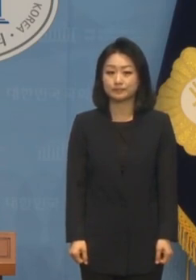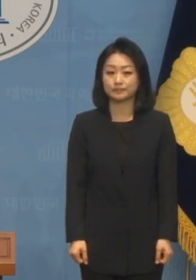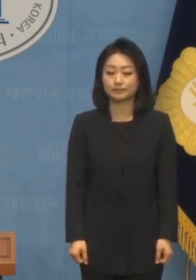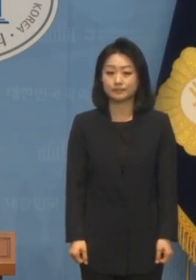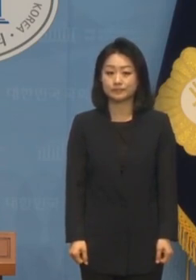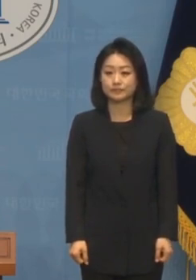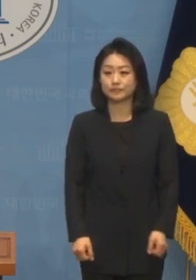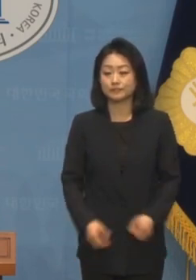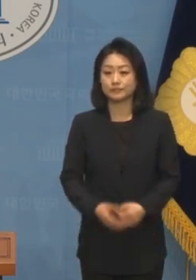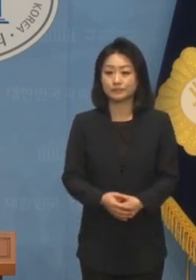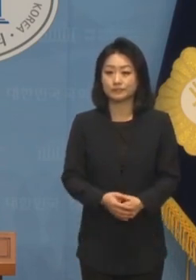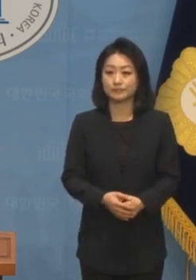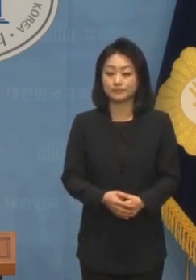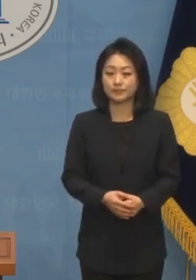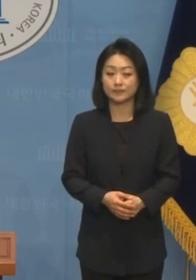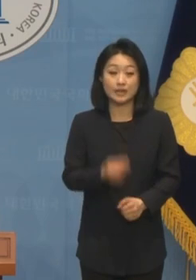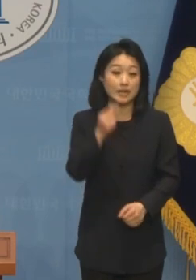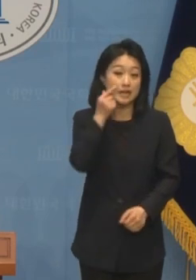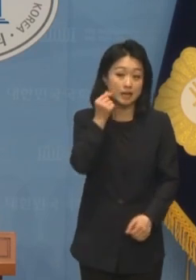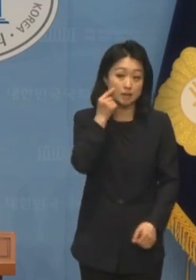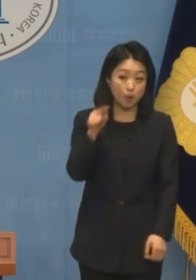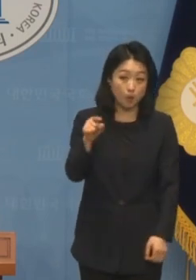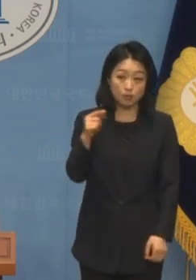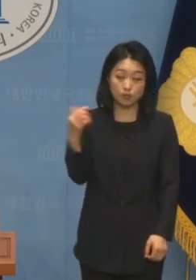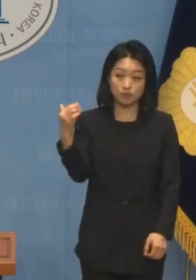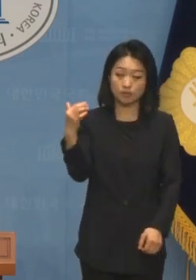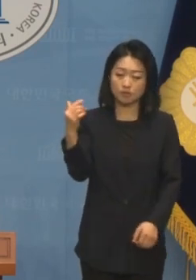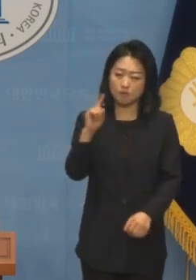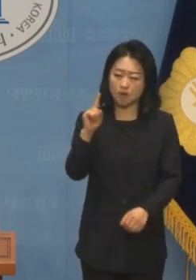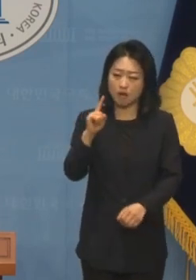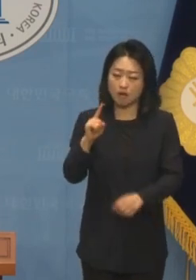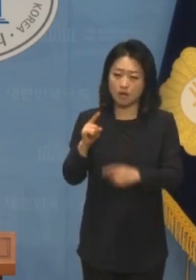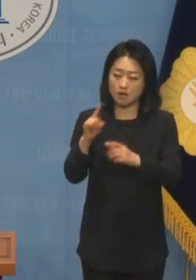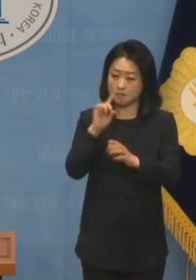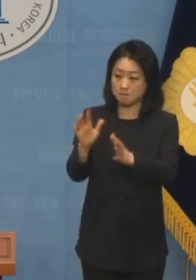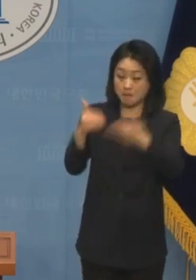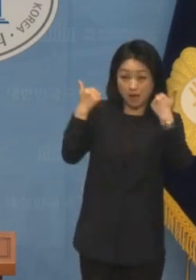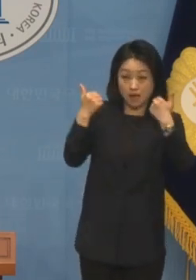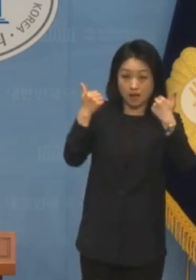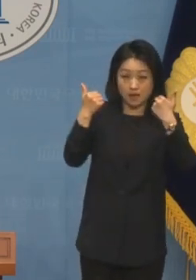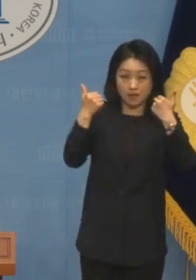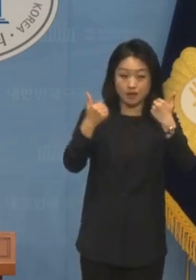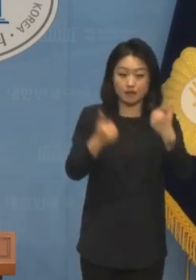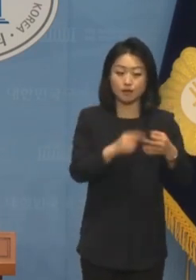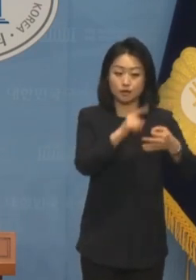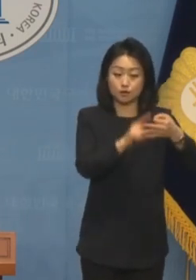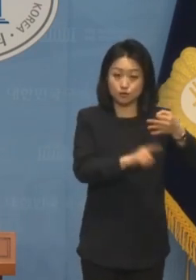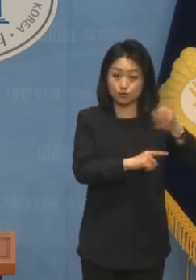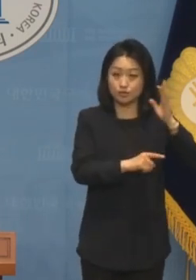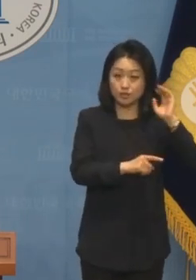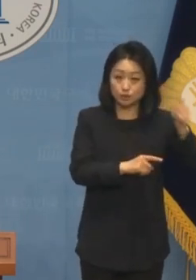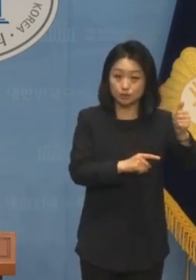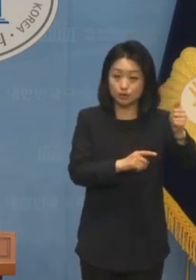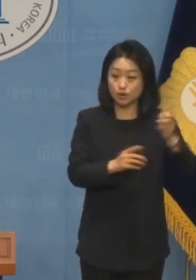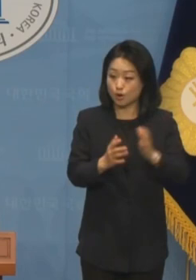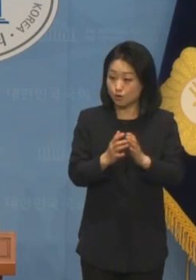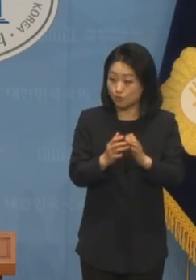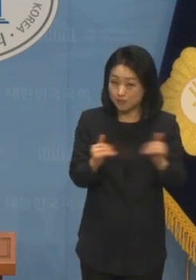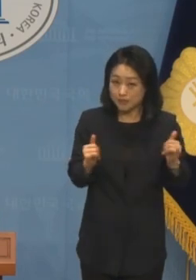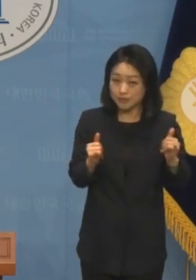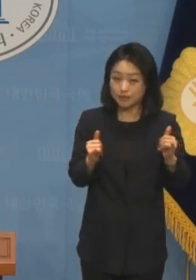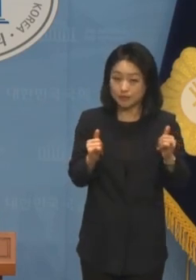여건 없는 이동, 일본의 도발에도 윤석열 정부는 여전히 국민에 퍼줄 생각뿐입니까?